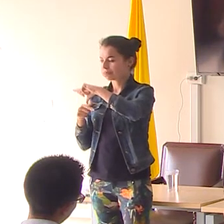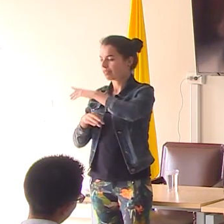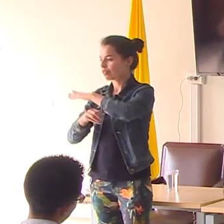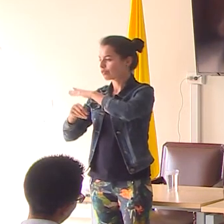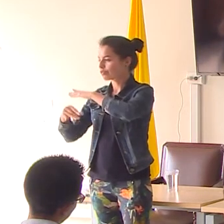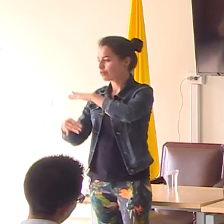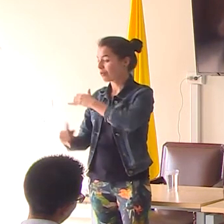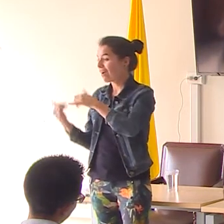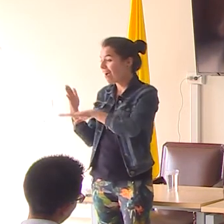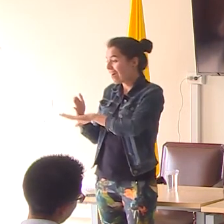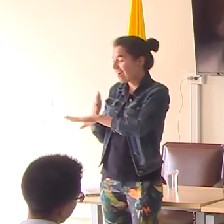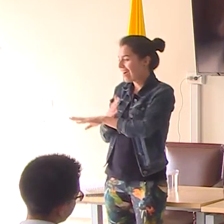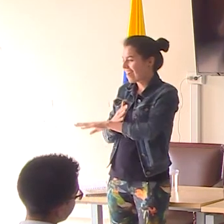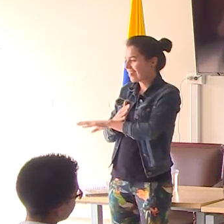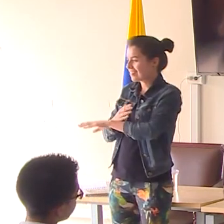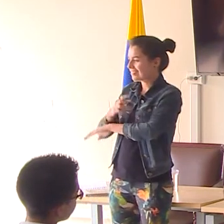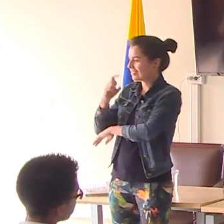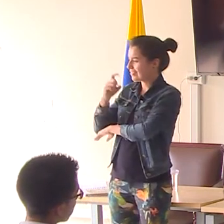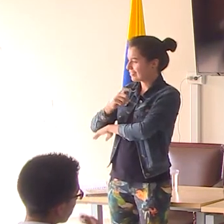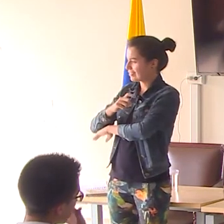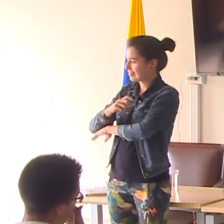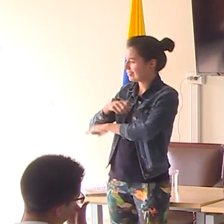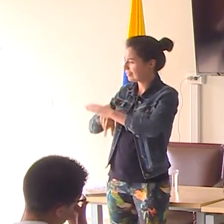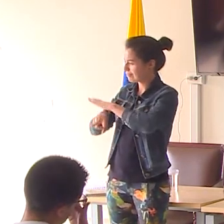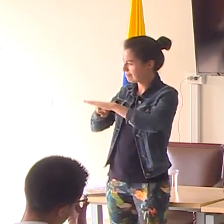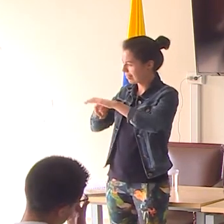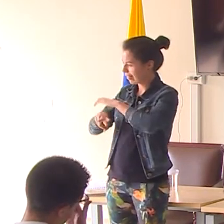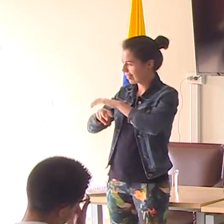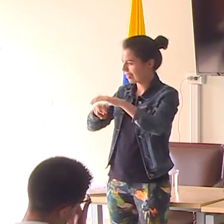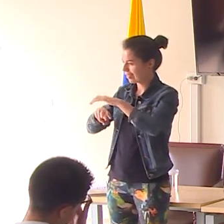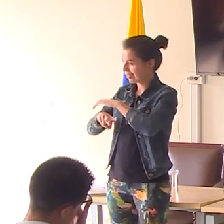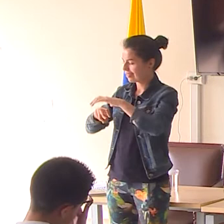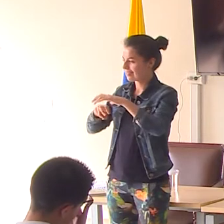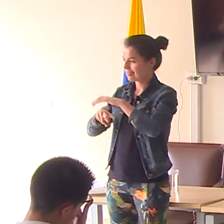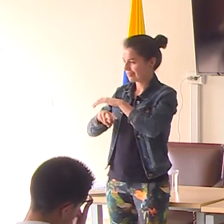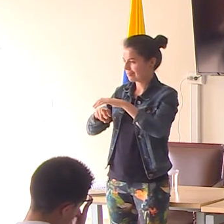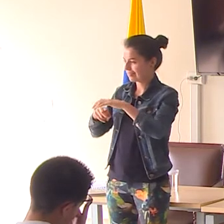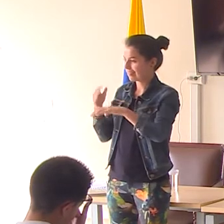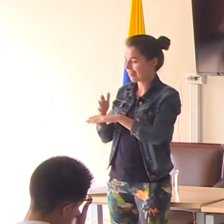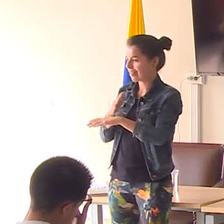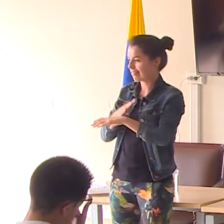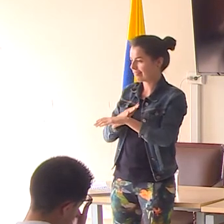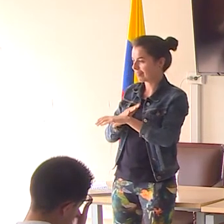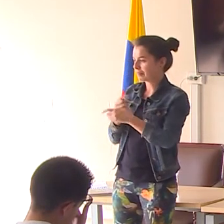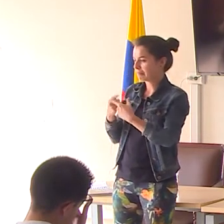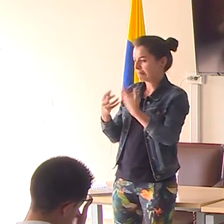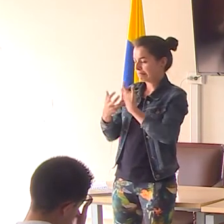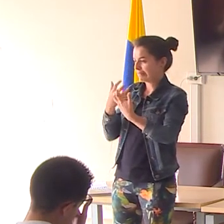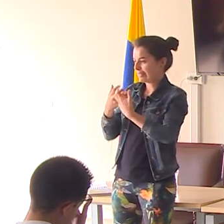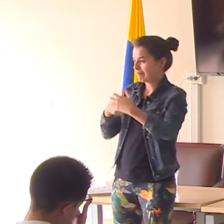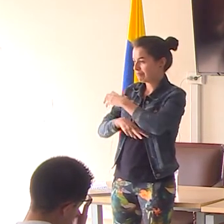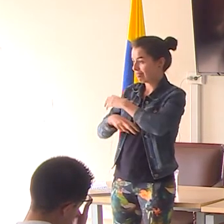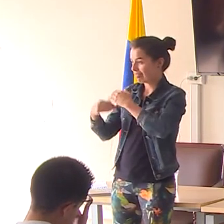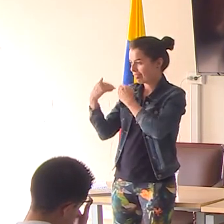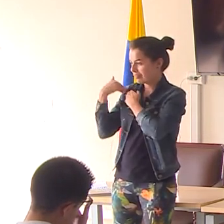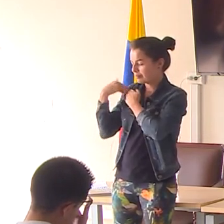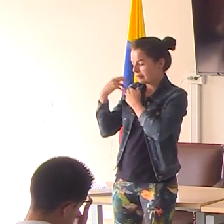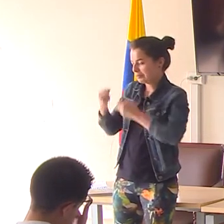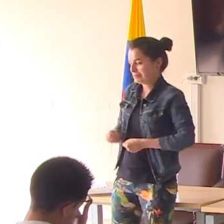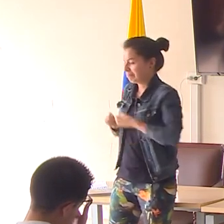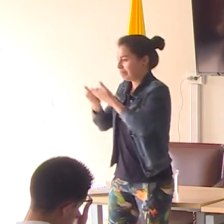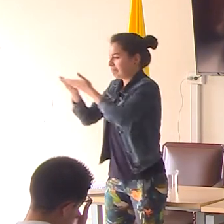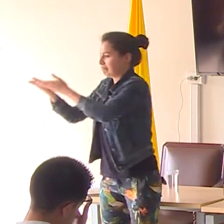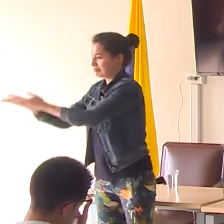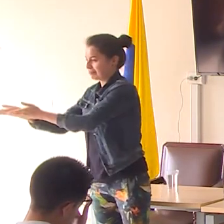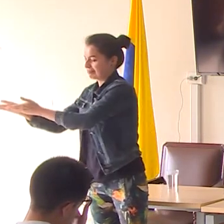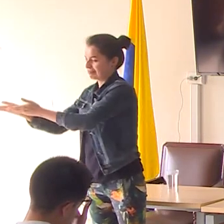actividad minera pero que tienen que ser devueltos por las empresas se supone que las empresas que hacen la explotación minera tendrían que